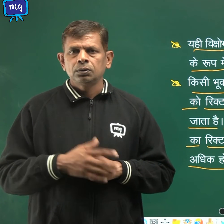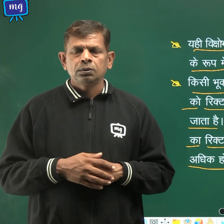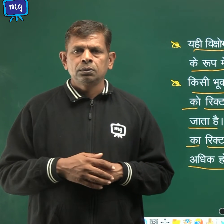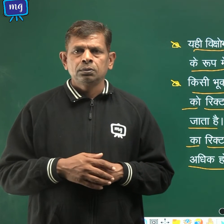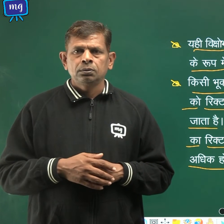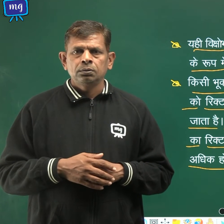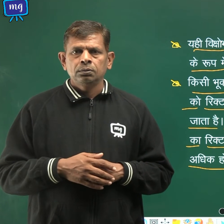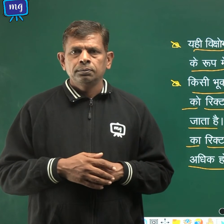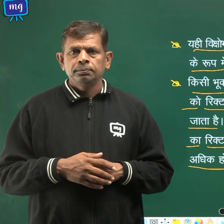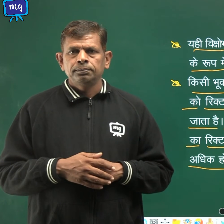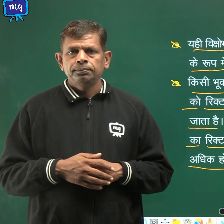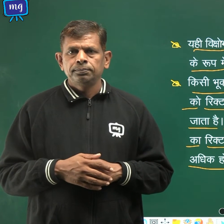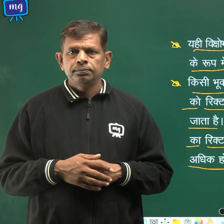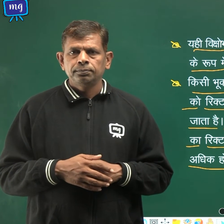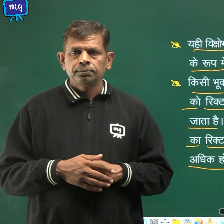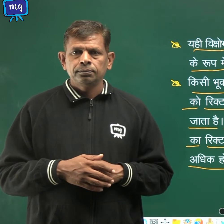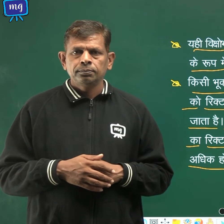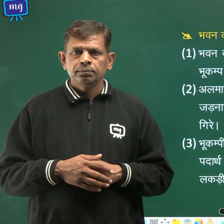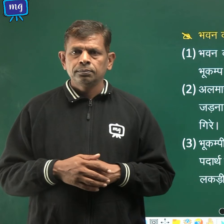होती।